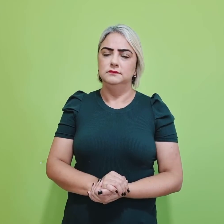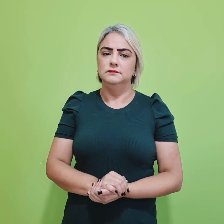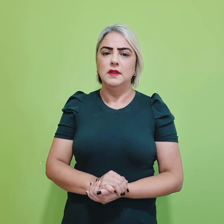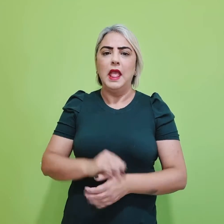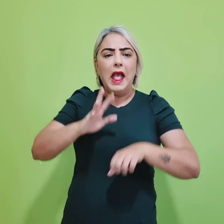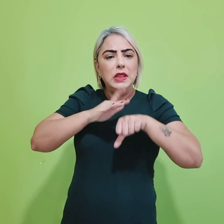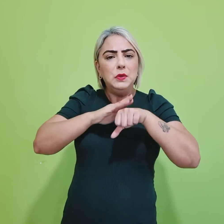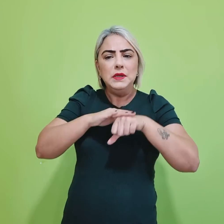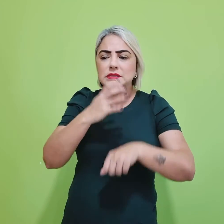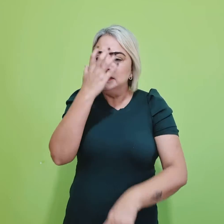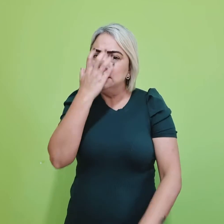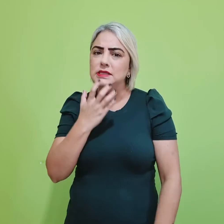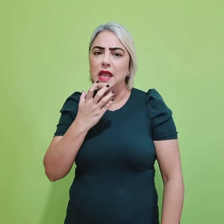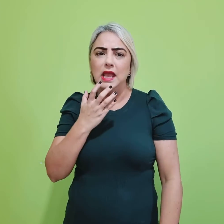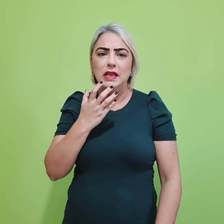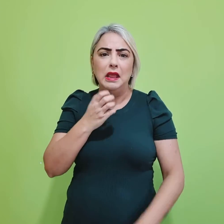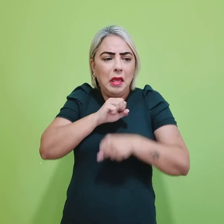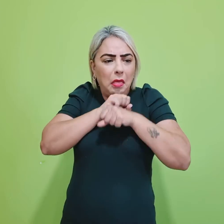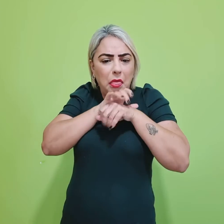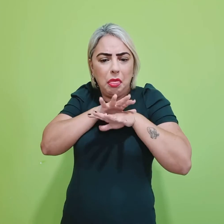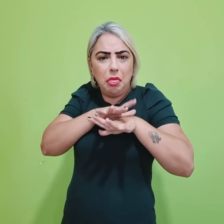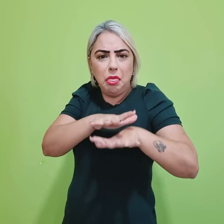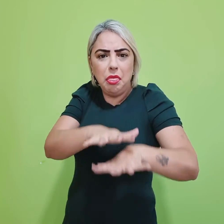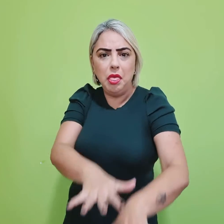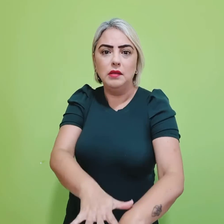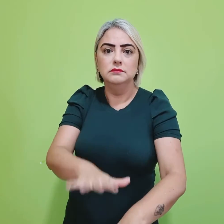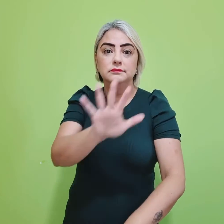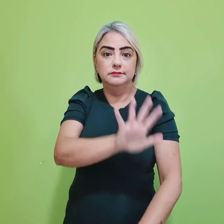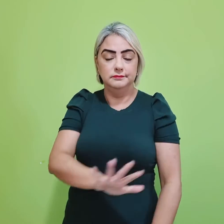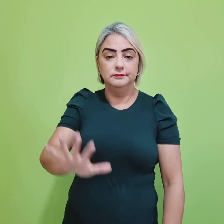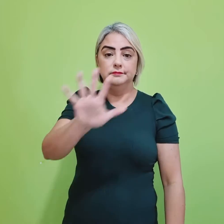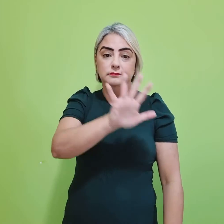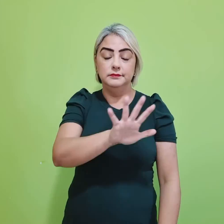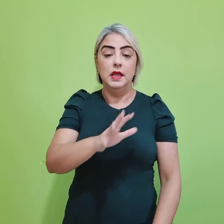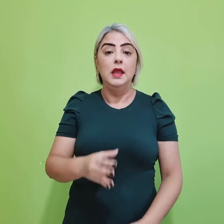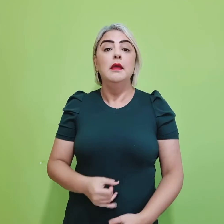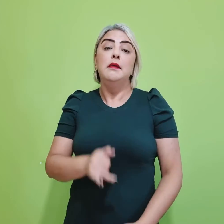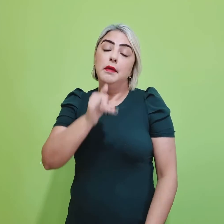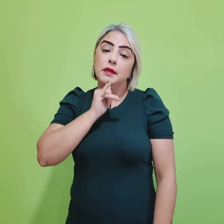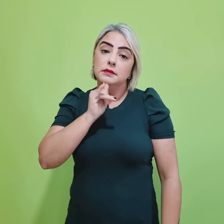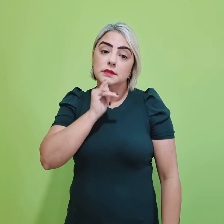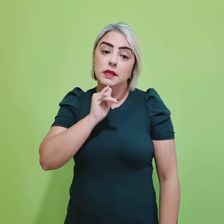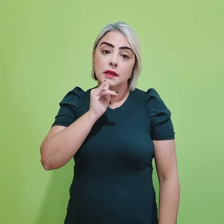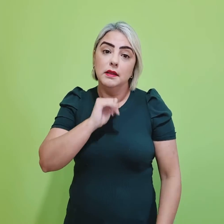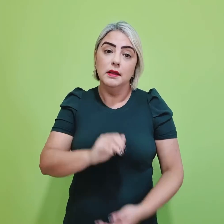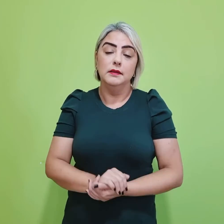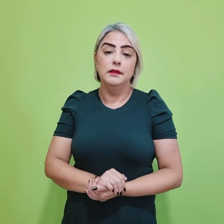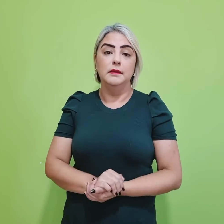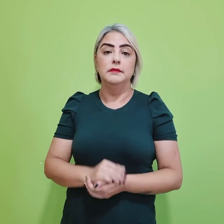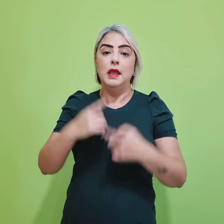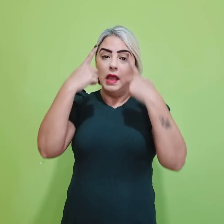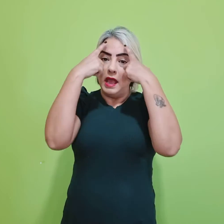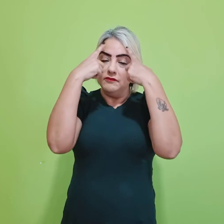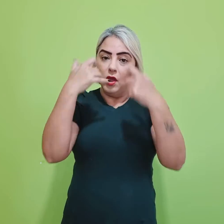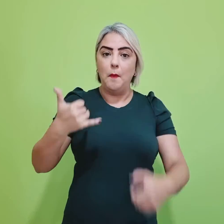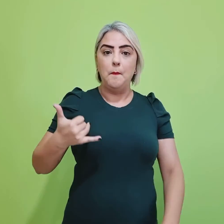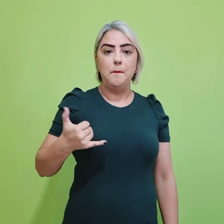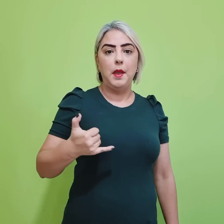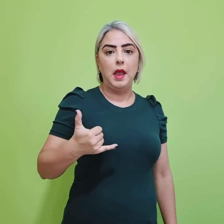Há doenças graves devastando o território nacional, como, por exemplo, a violência armada,